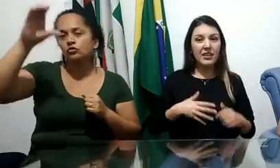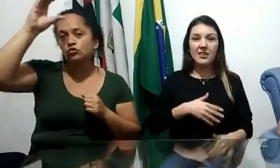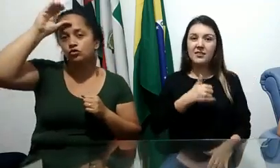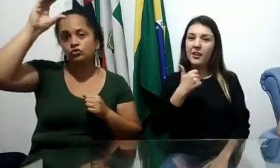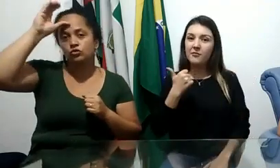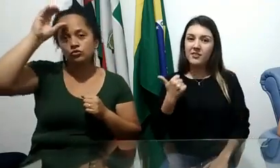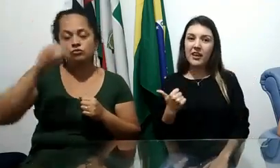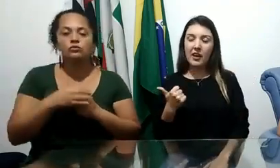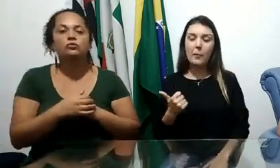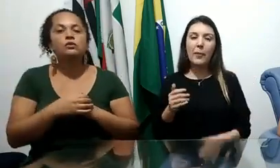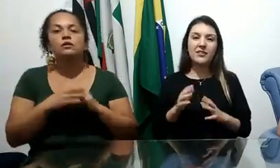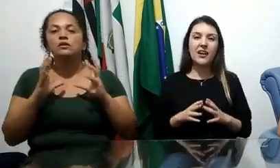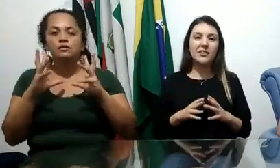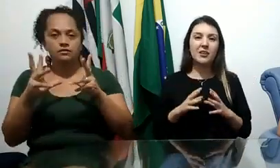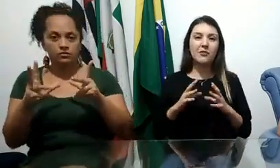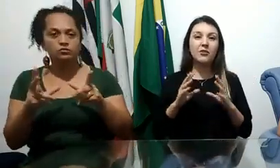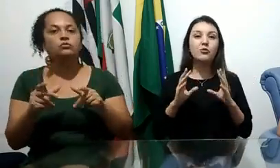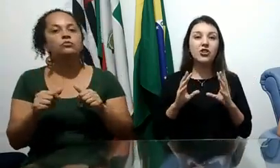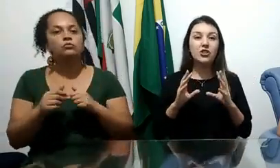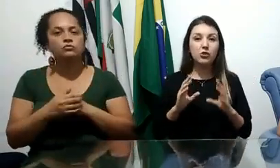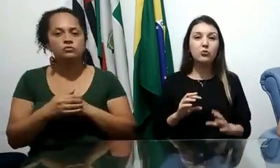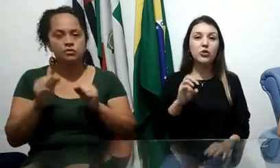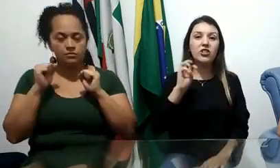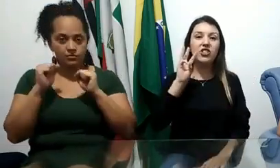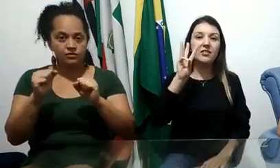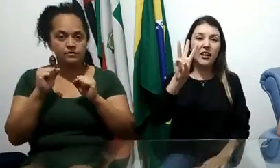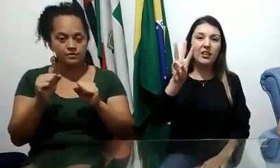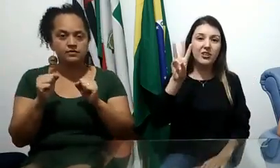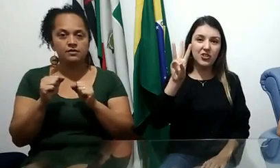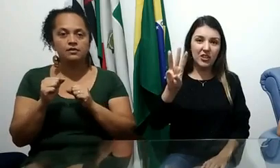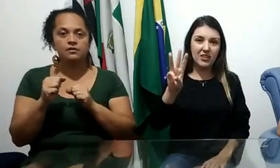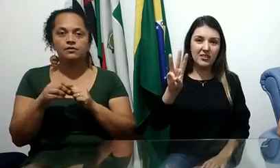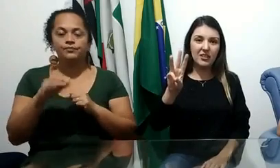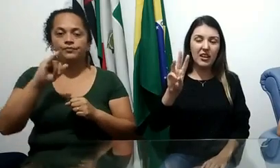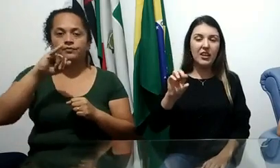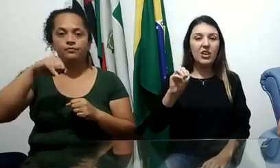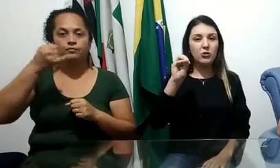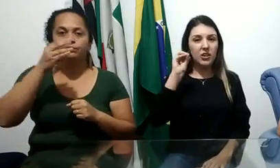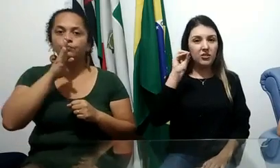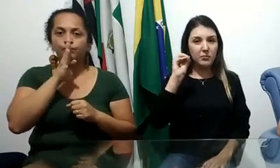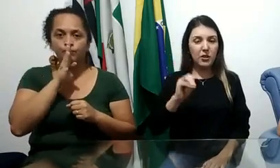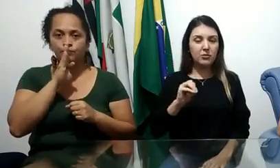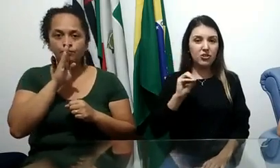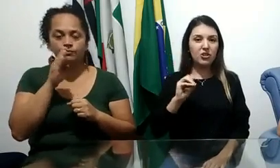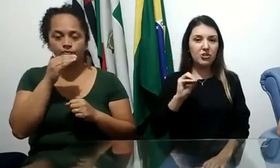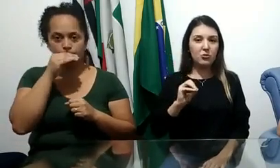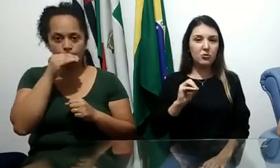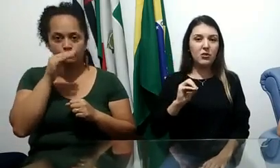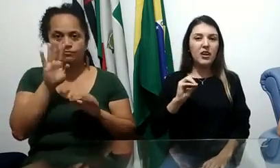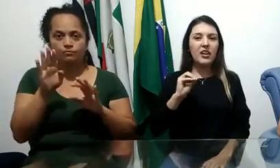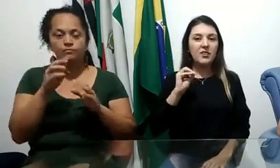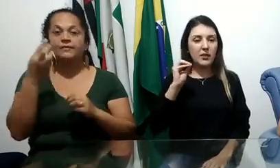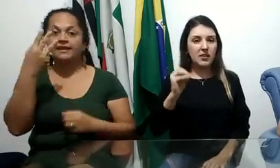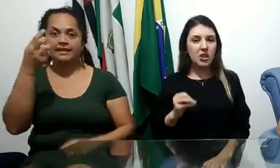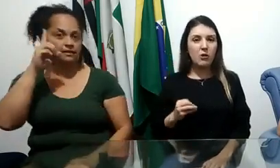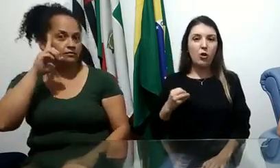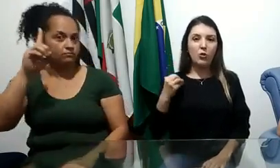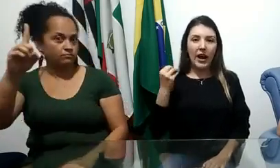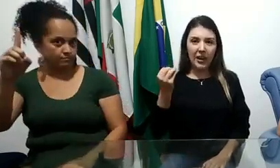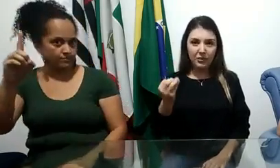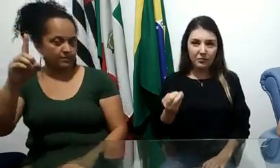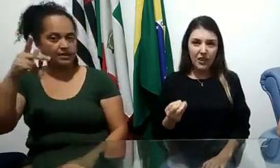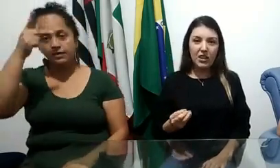judeus e as servas dela passassem a fazer um jejum durante 3 dias. E durante esse período de jejum, eles passariam